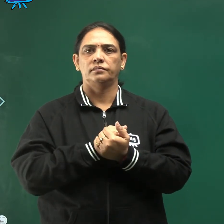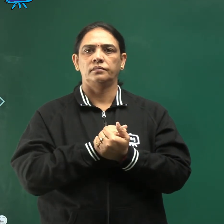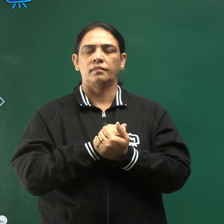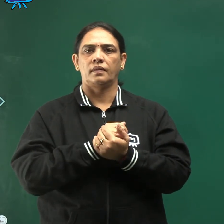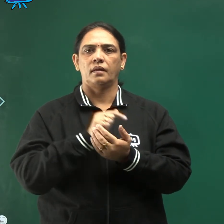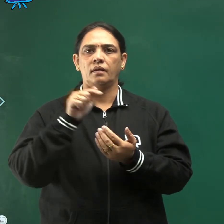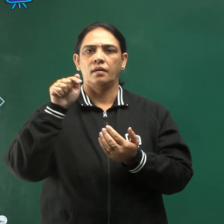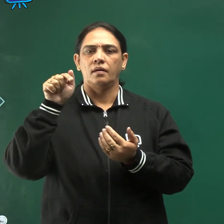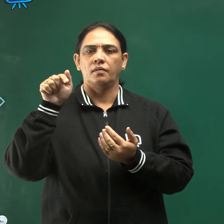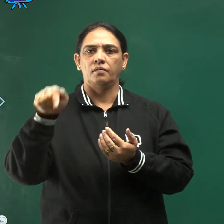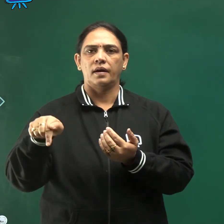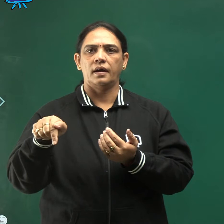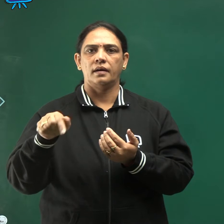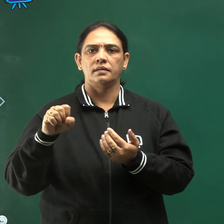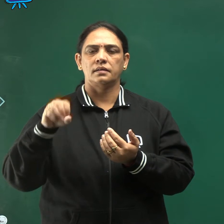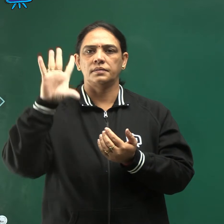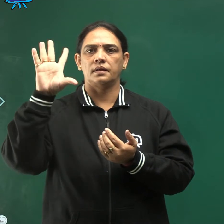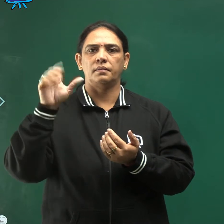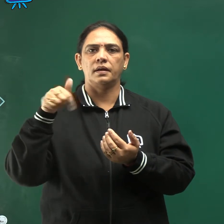वह सबसे बड़ी